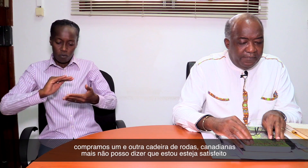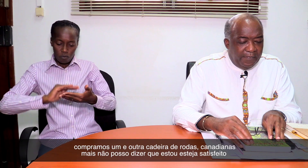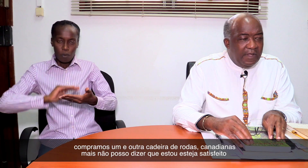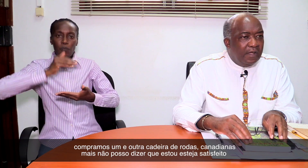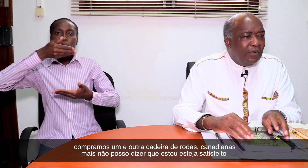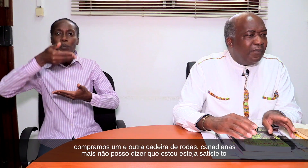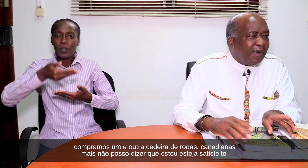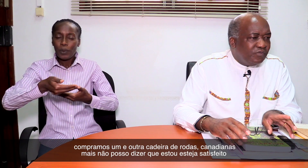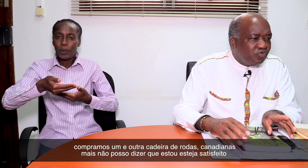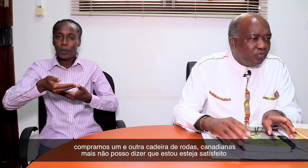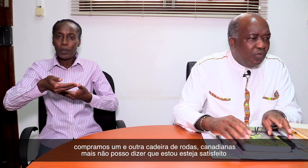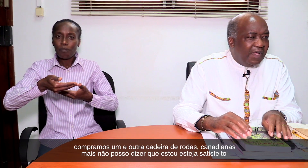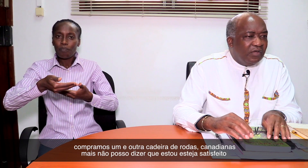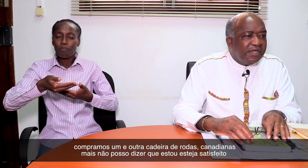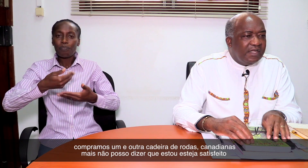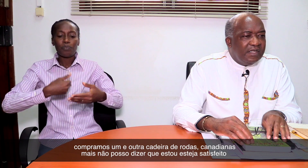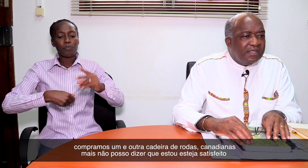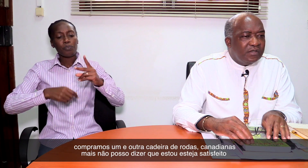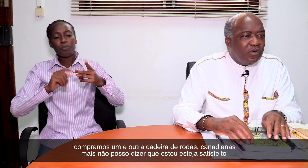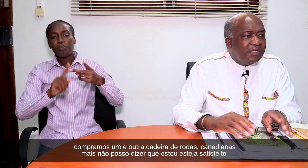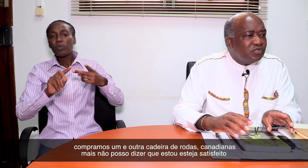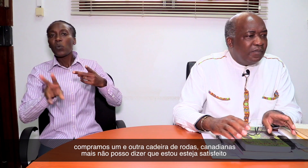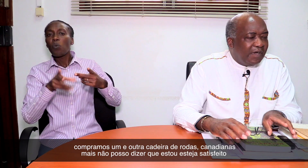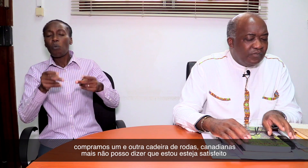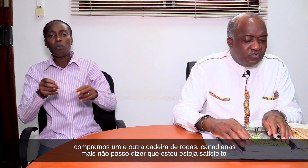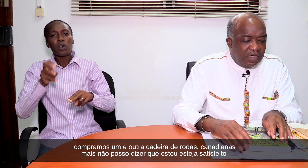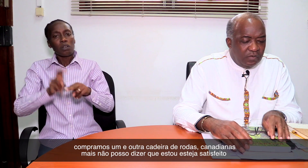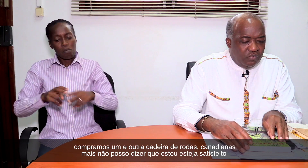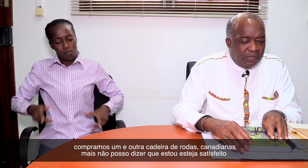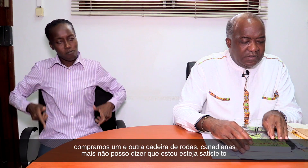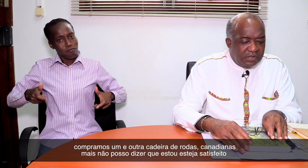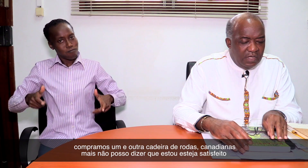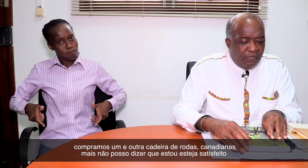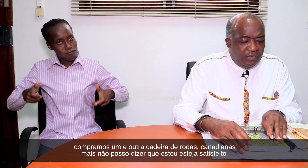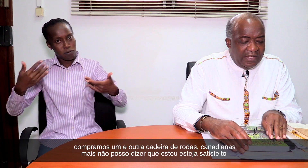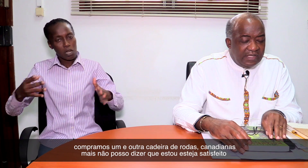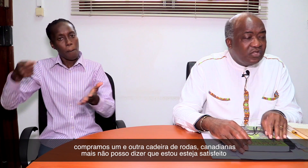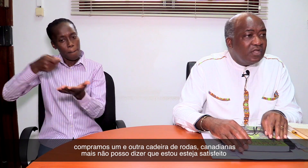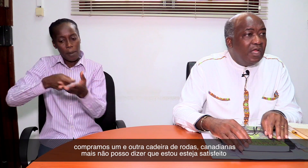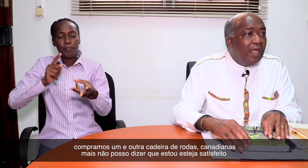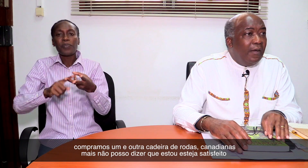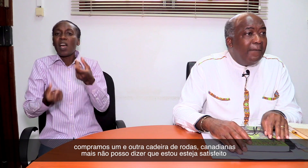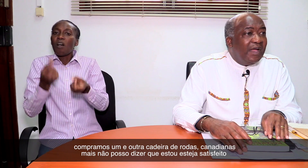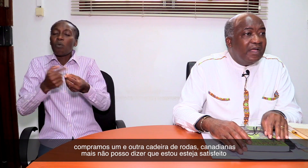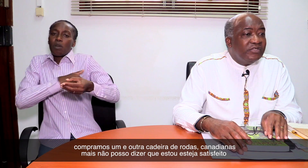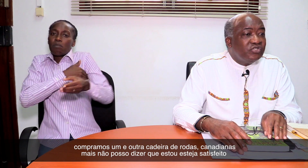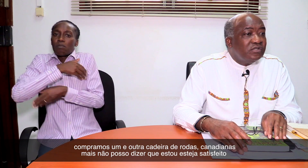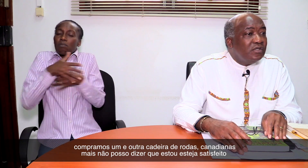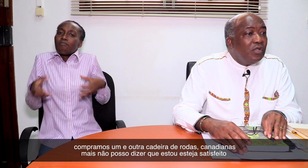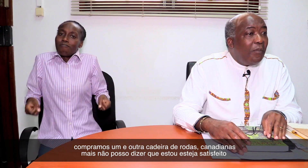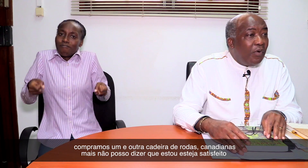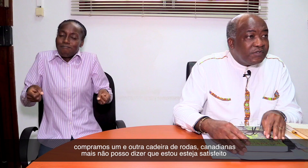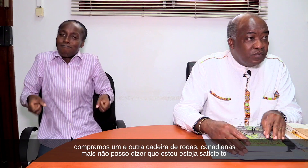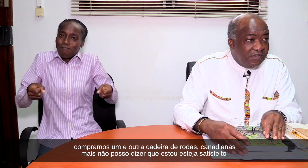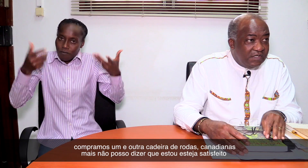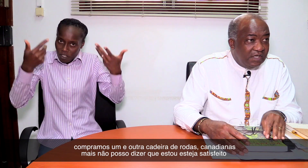computador. Compramos uma e outra cadeira de rodas, compramos algumas muletas, mas